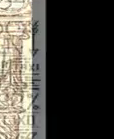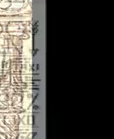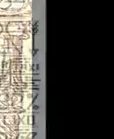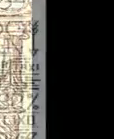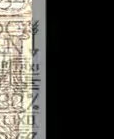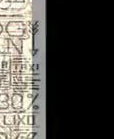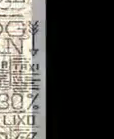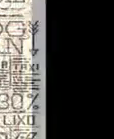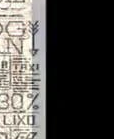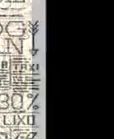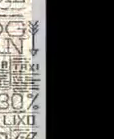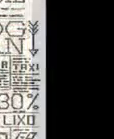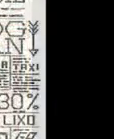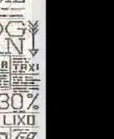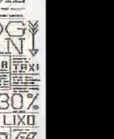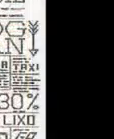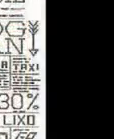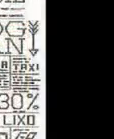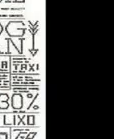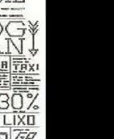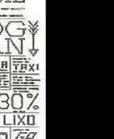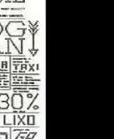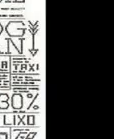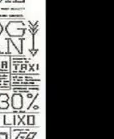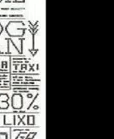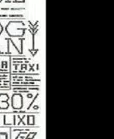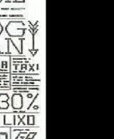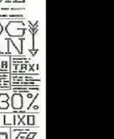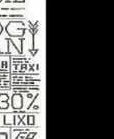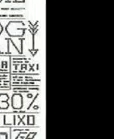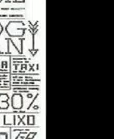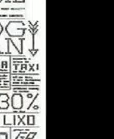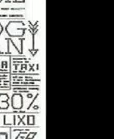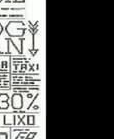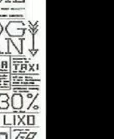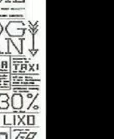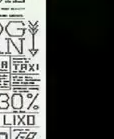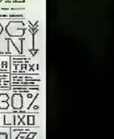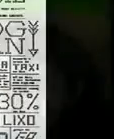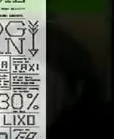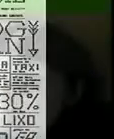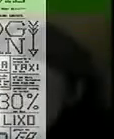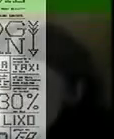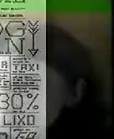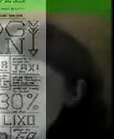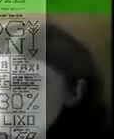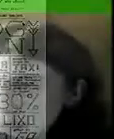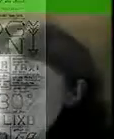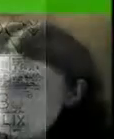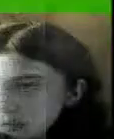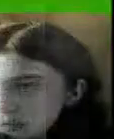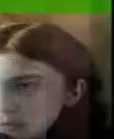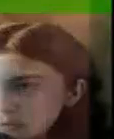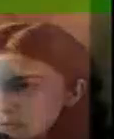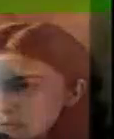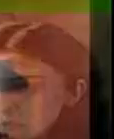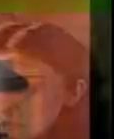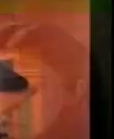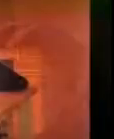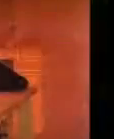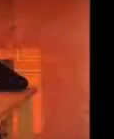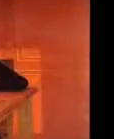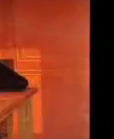as questões, por exemplo, e quero me dedicar a criar confusões de prosódias e uma profusão de paródias que encurtem dores e furtem